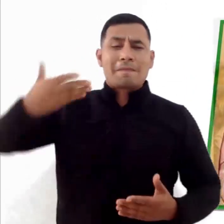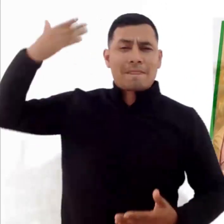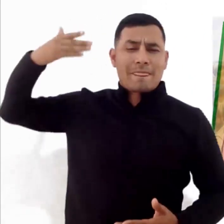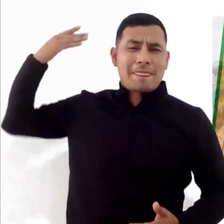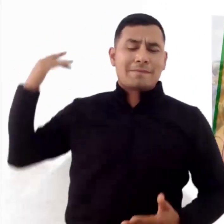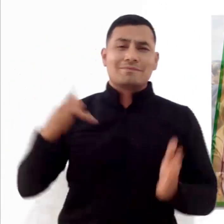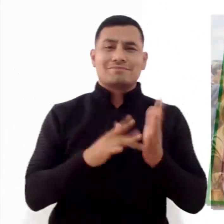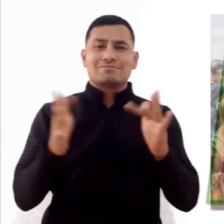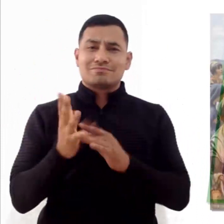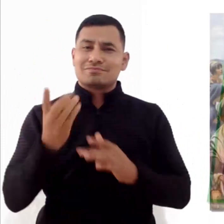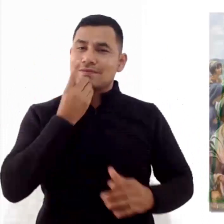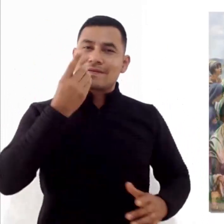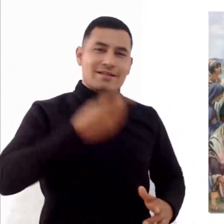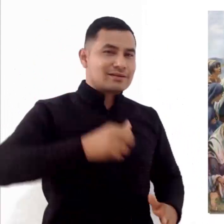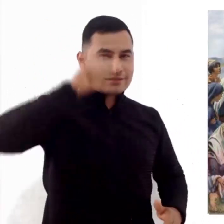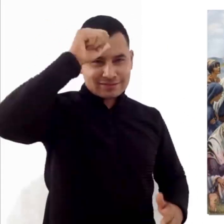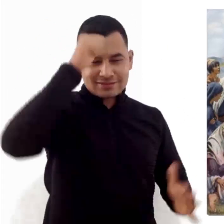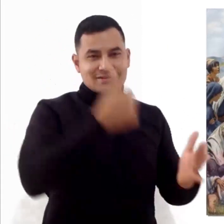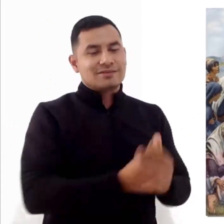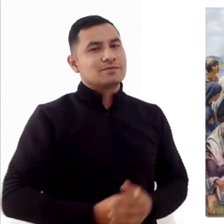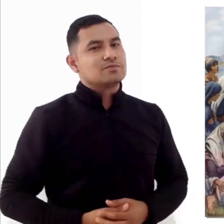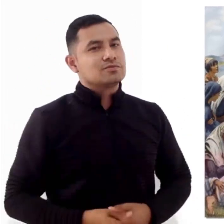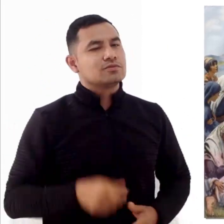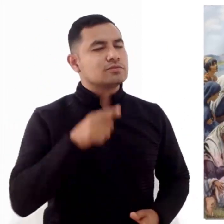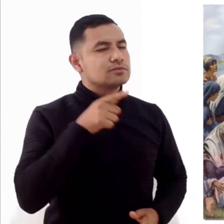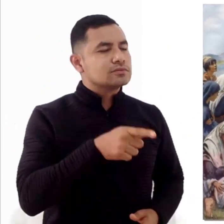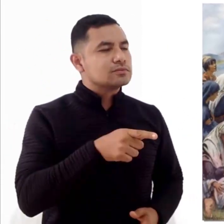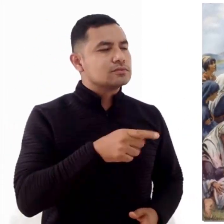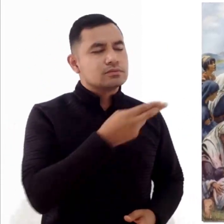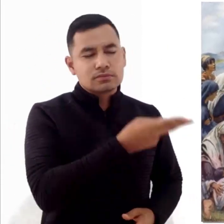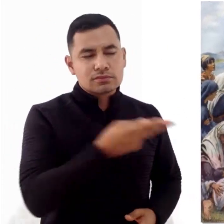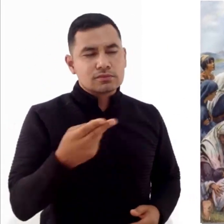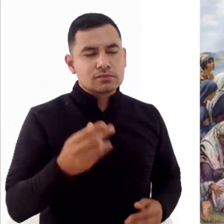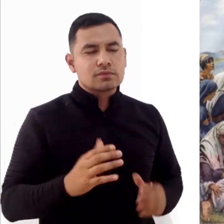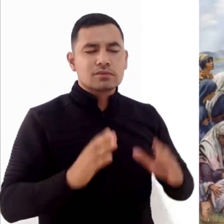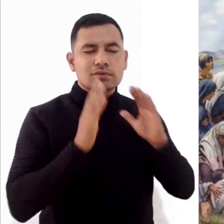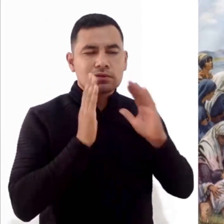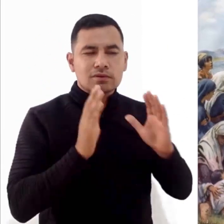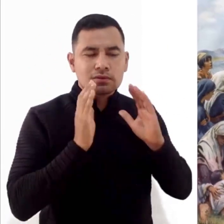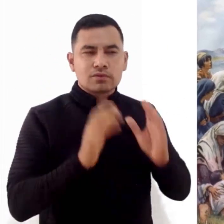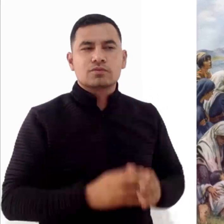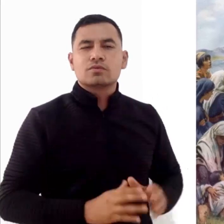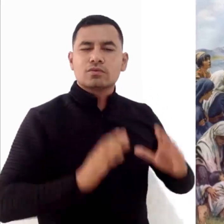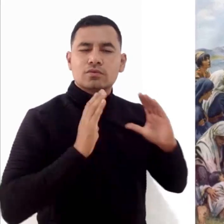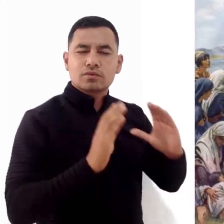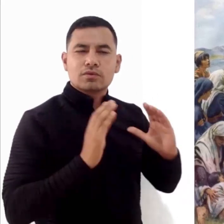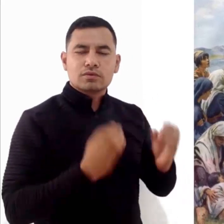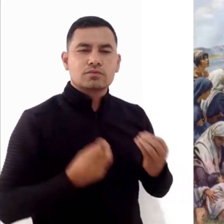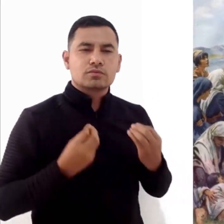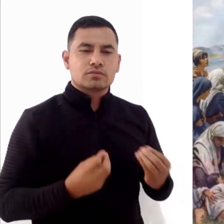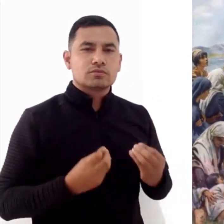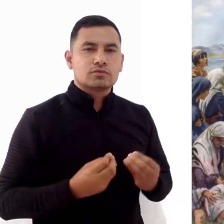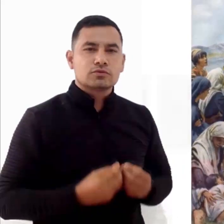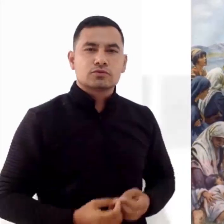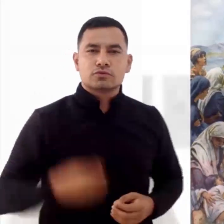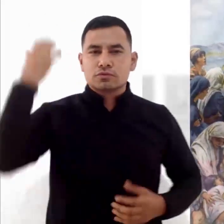En aquel tiempo Jesús dijo a sus discípulos: tengan cuidado de no practicar sus obras de piedad delante de los hombres para que los